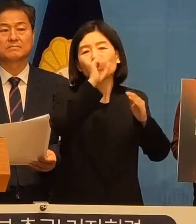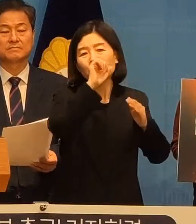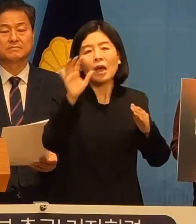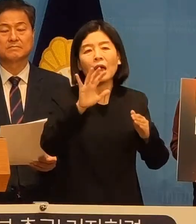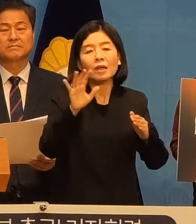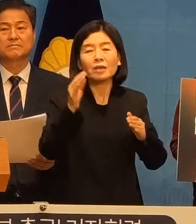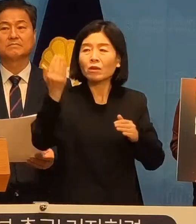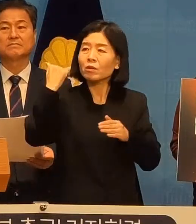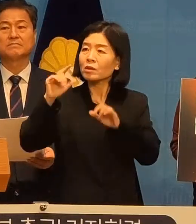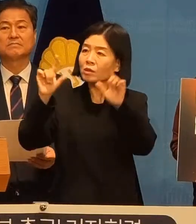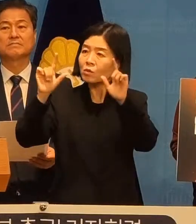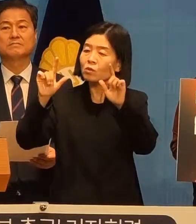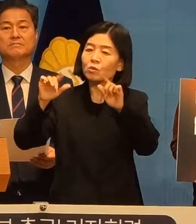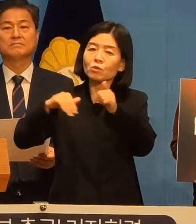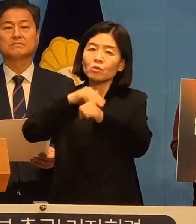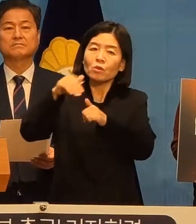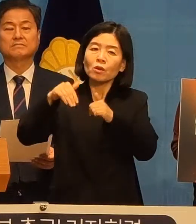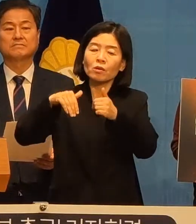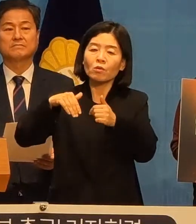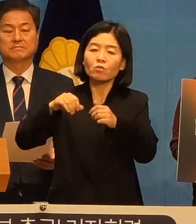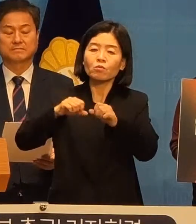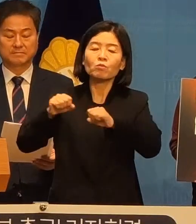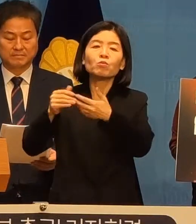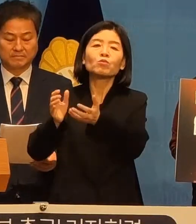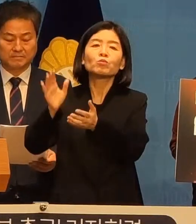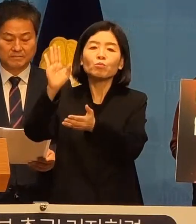한 바가 있습니다. 그걸로 봤을 때